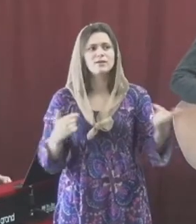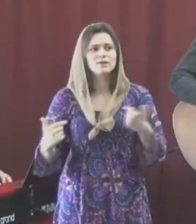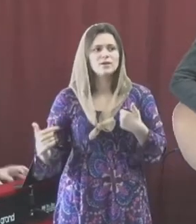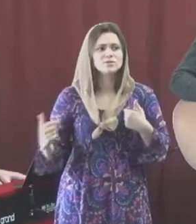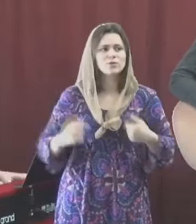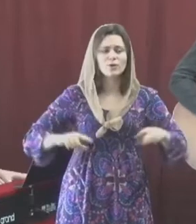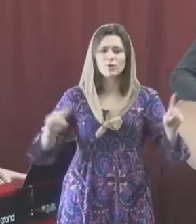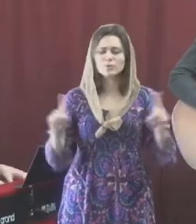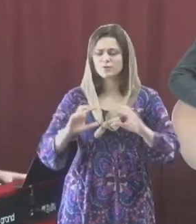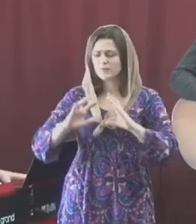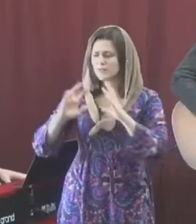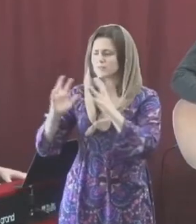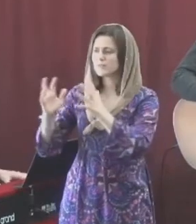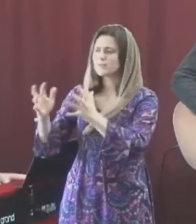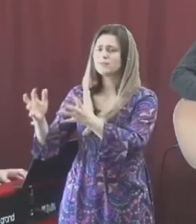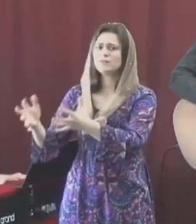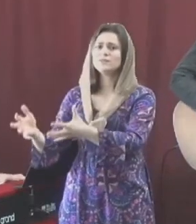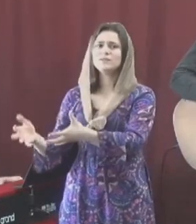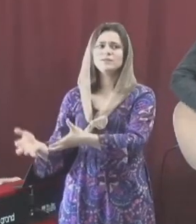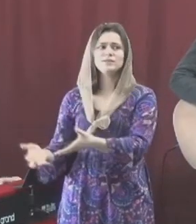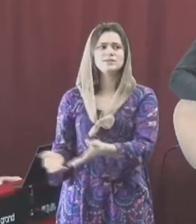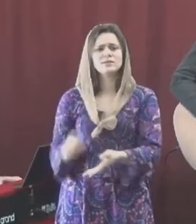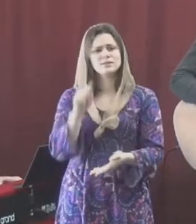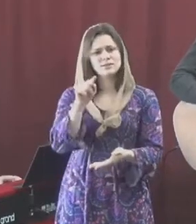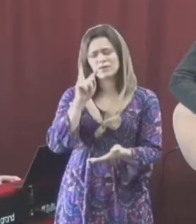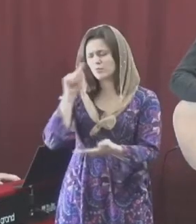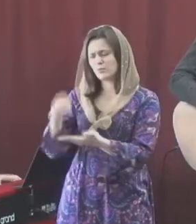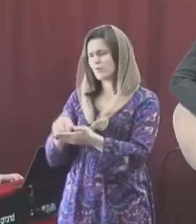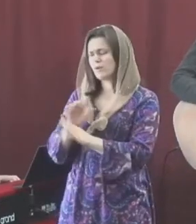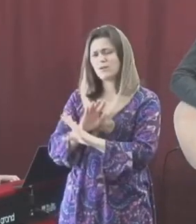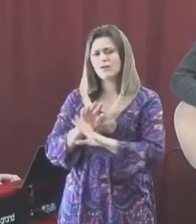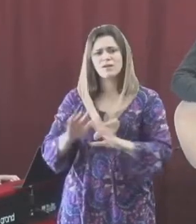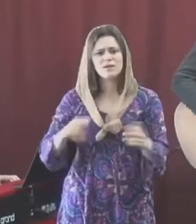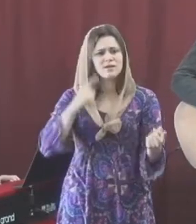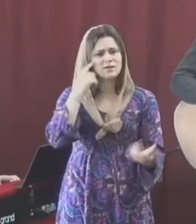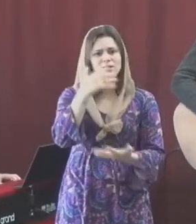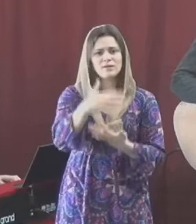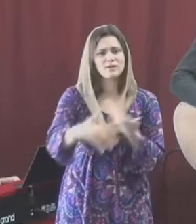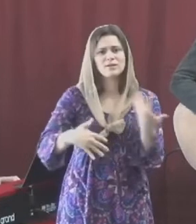страждав, щоб у світі ти не